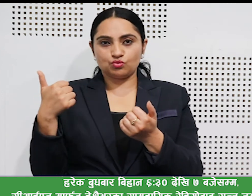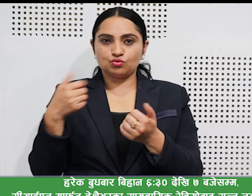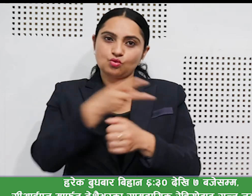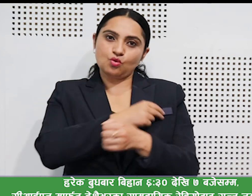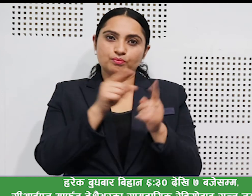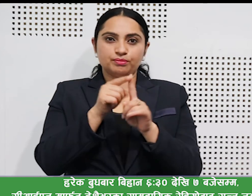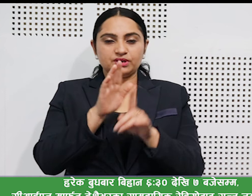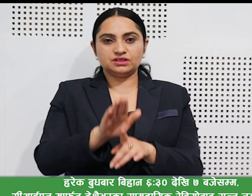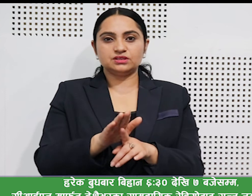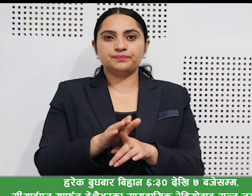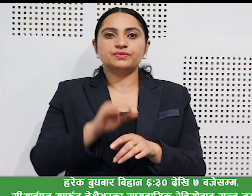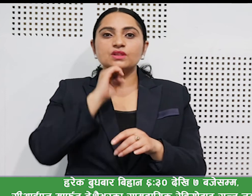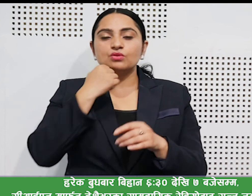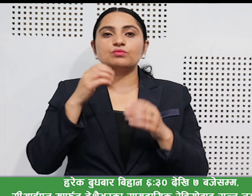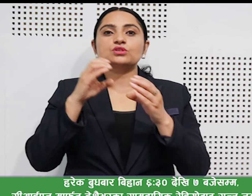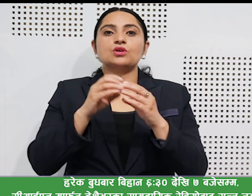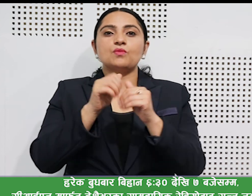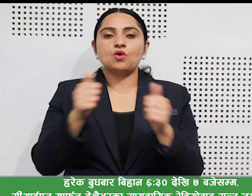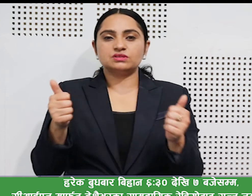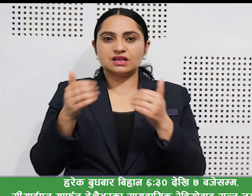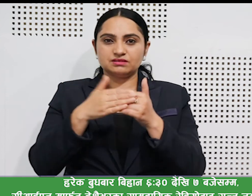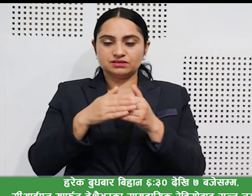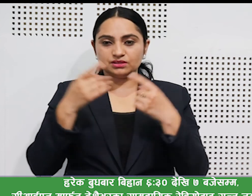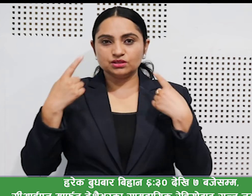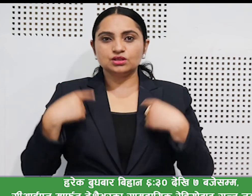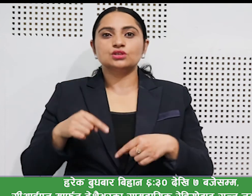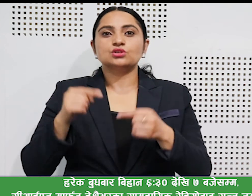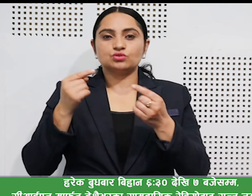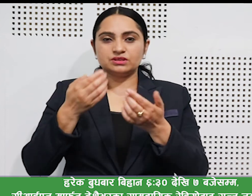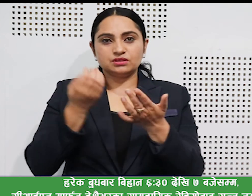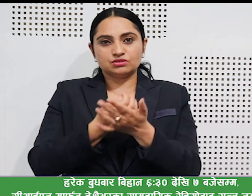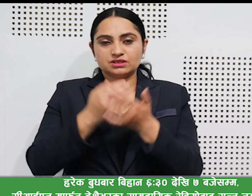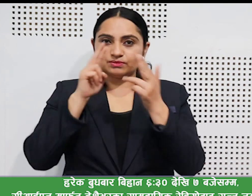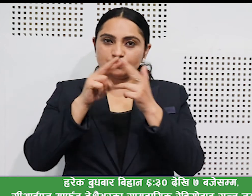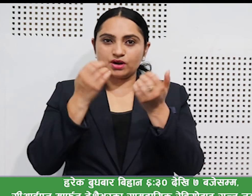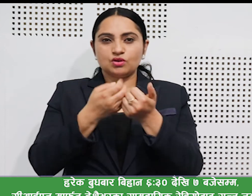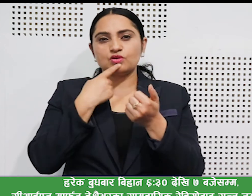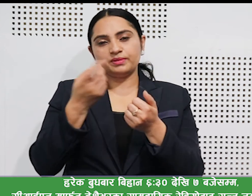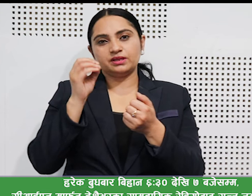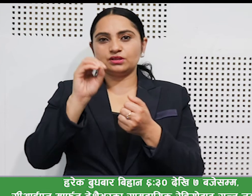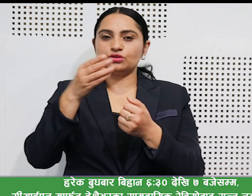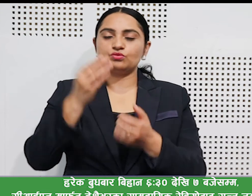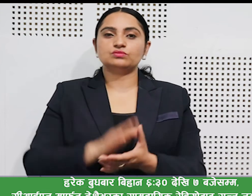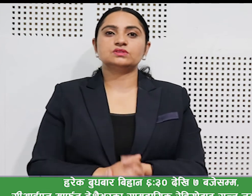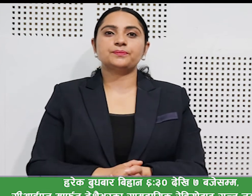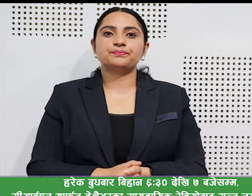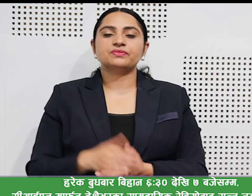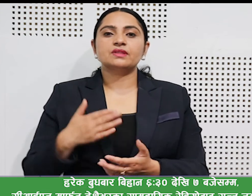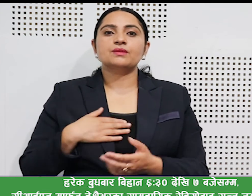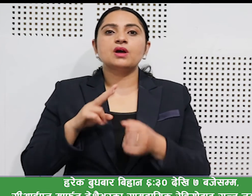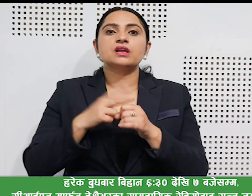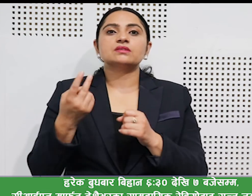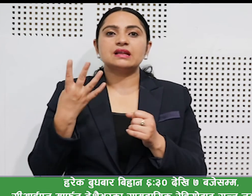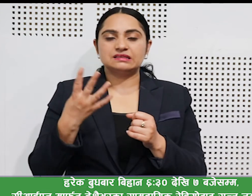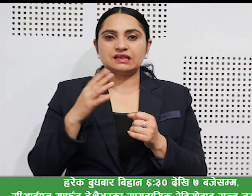खोपहरू छन्। उहाँले उमेर समूह अनुसार चाहिँ नजिकैको स्वास्थ्य संस्थामा सम्पर्क राख्नुभयो भने उहाँहरूले लगाइदिनुहुन्छ स्वास्थ्य कर्मीले। म हेटौँडा 4